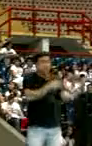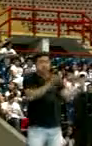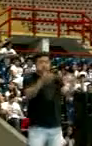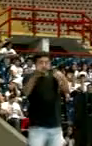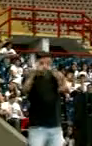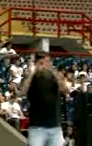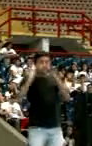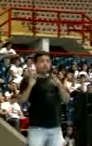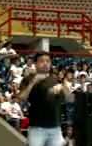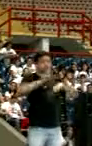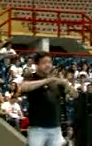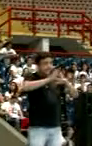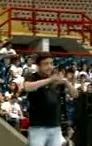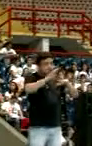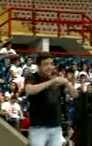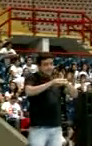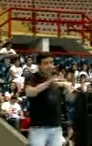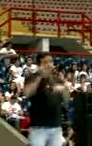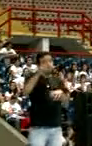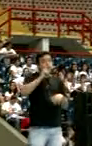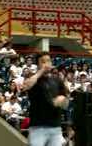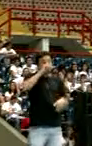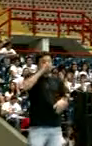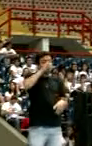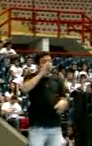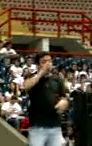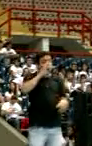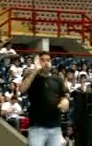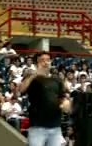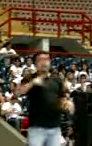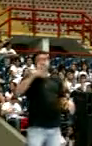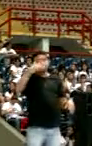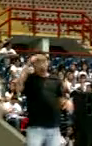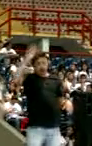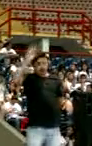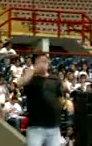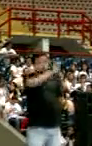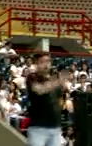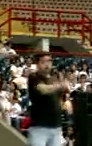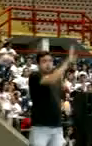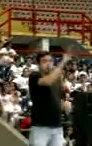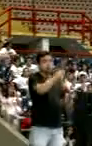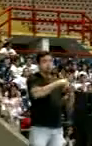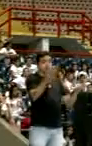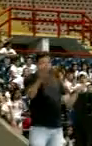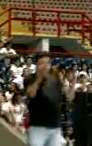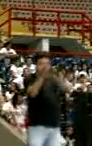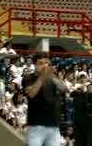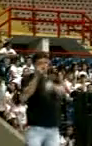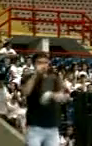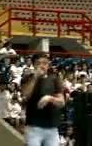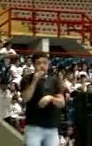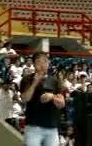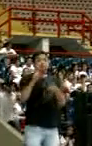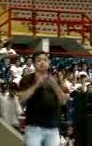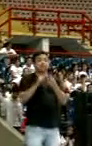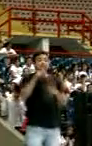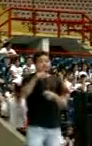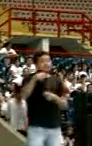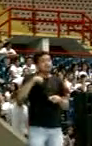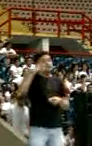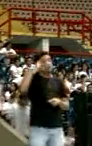caminho. Foram eles que agravaram a situação entre árabes e o Ocidente. Porque quando eles chegaram lá, eles